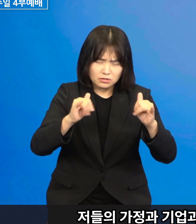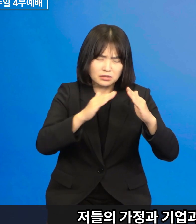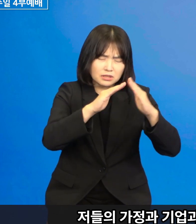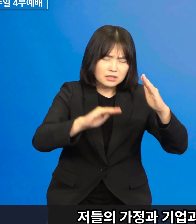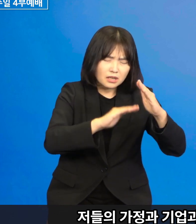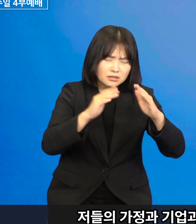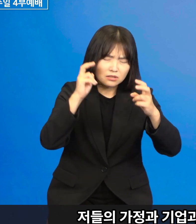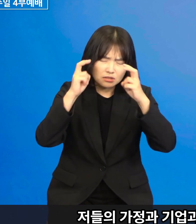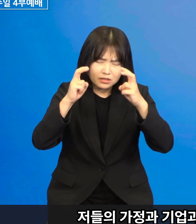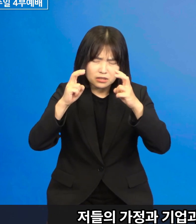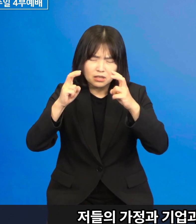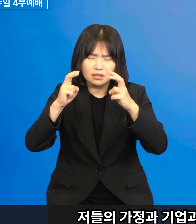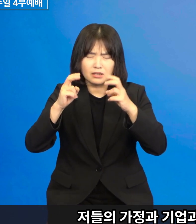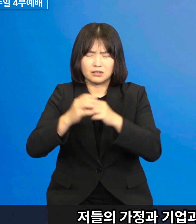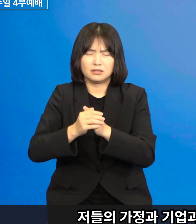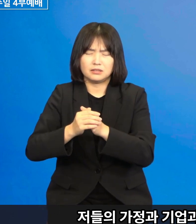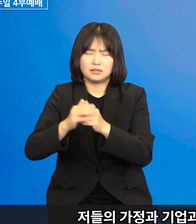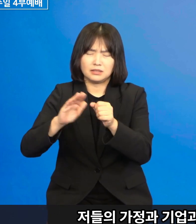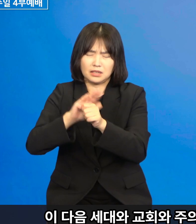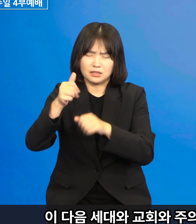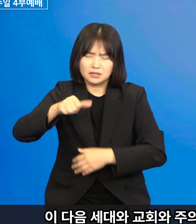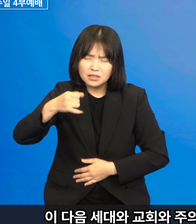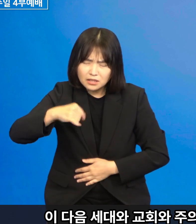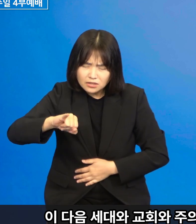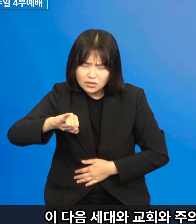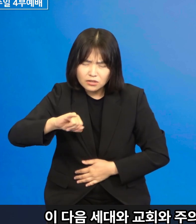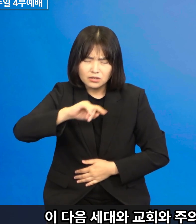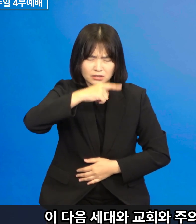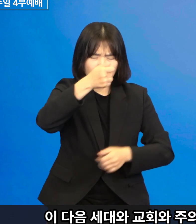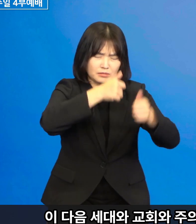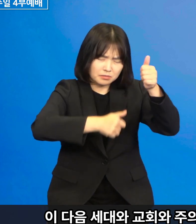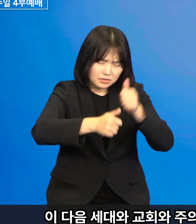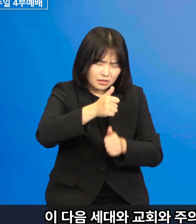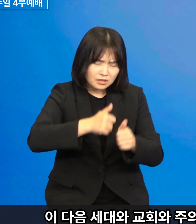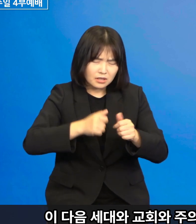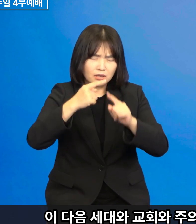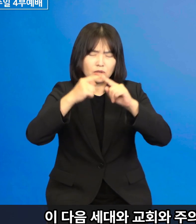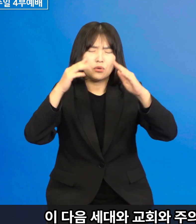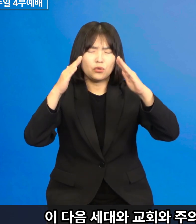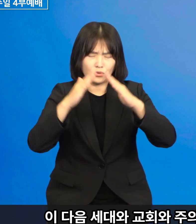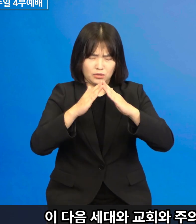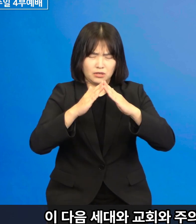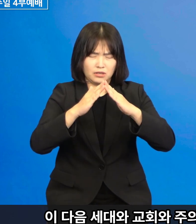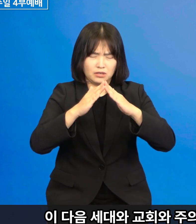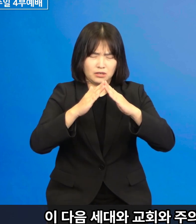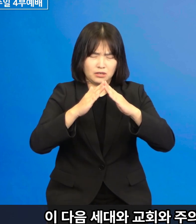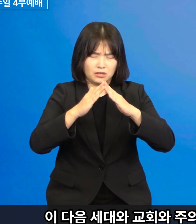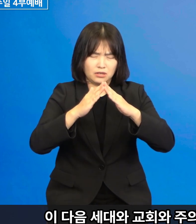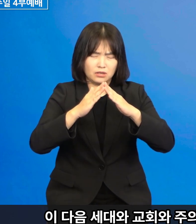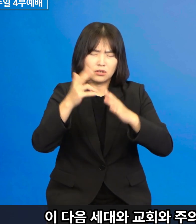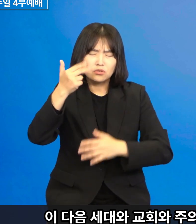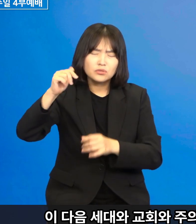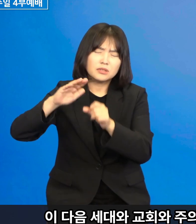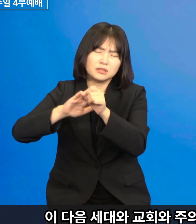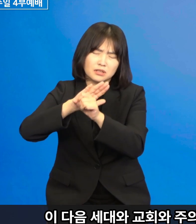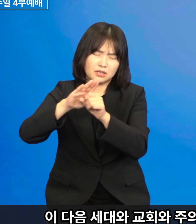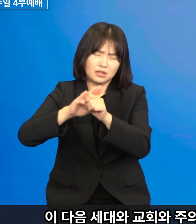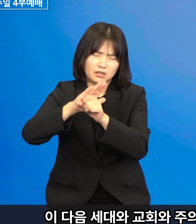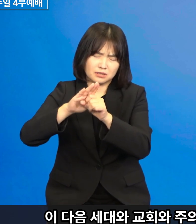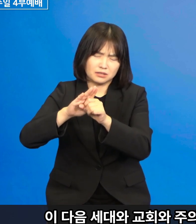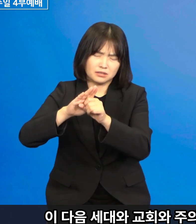가정과 기업과 일터와 사랑하는 자녀들과 이 다음 세대와 교회와 주의 사랑하는